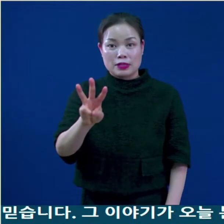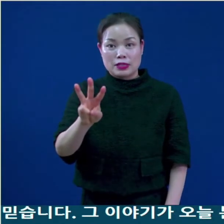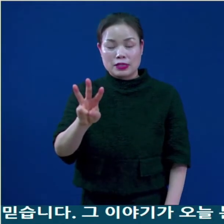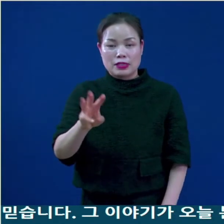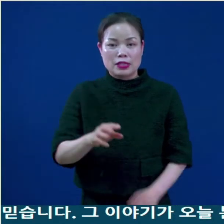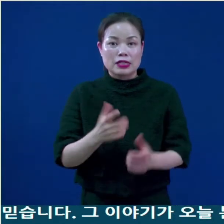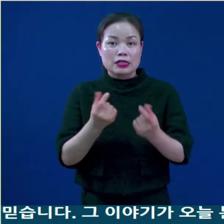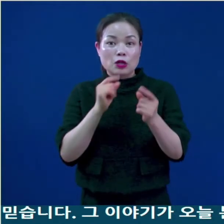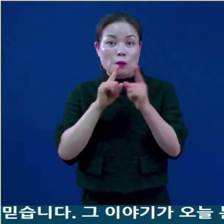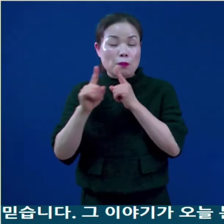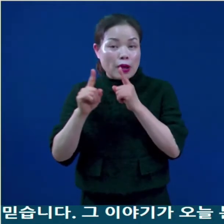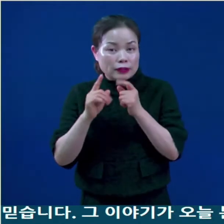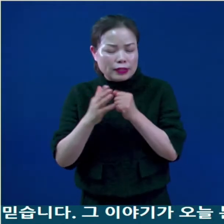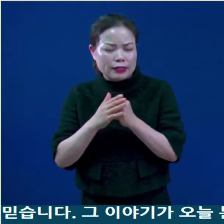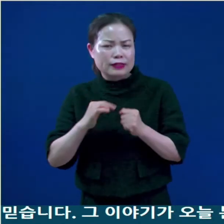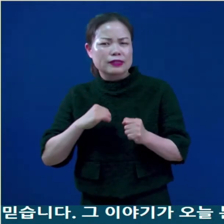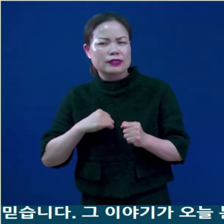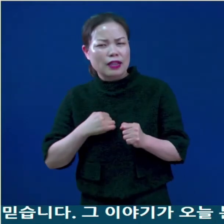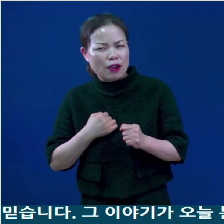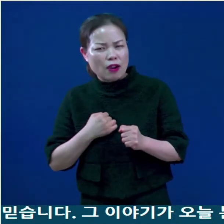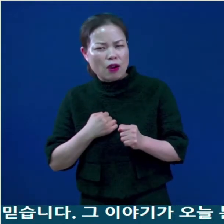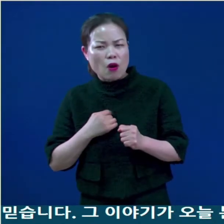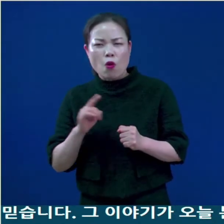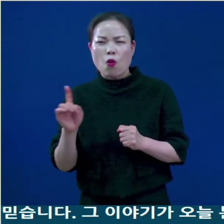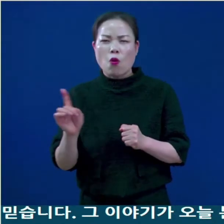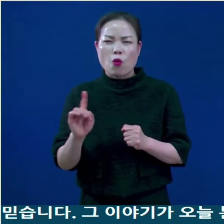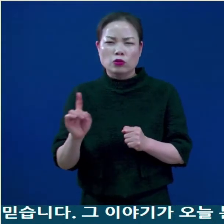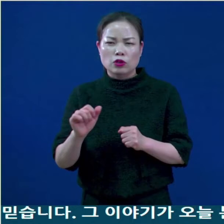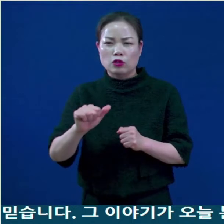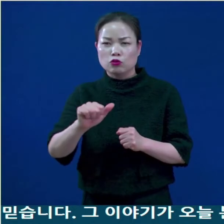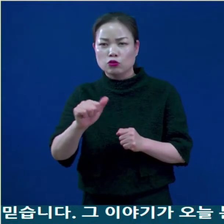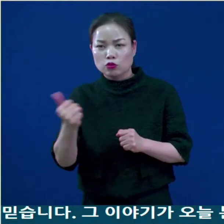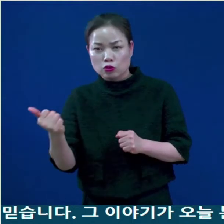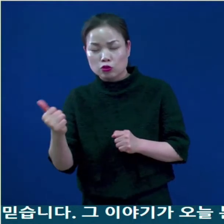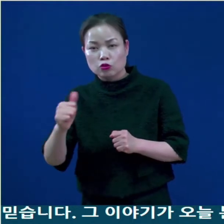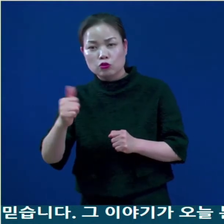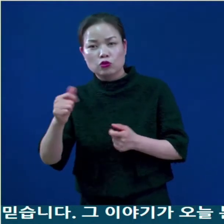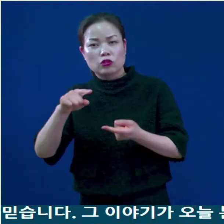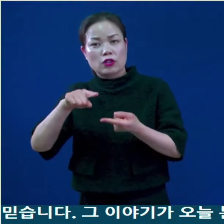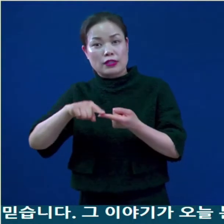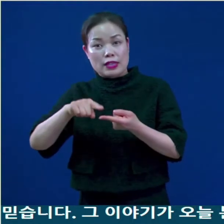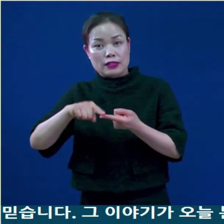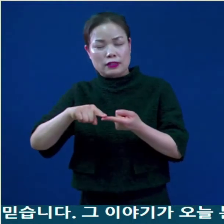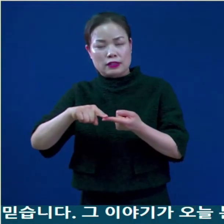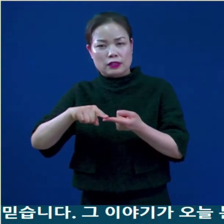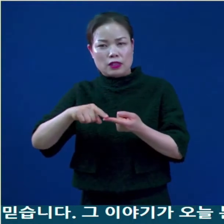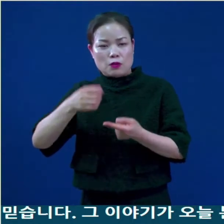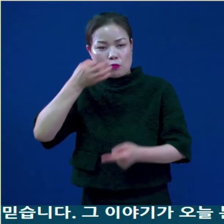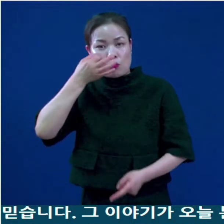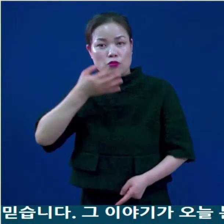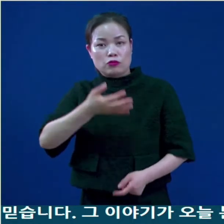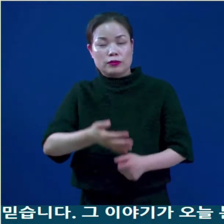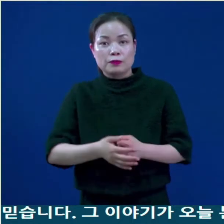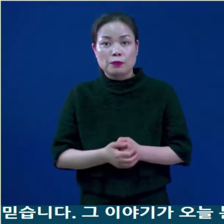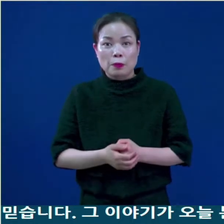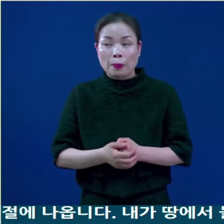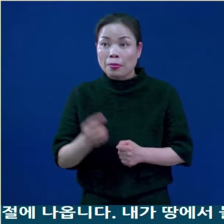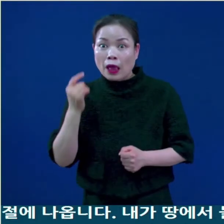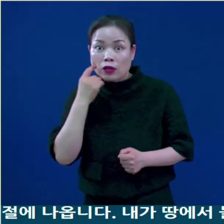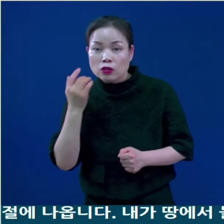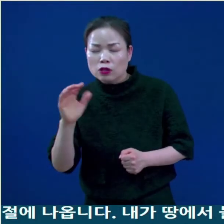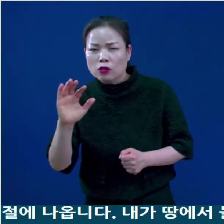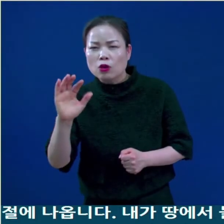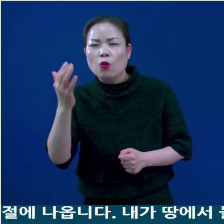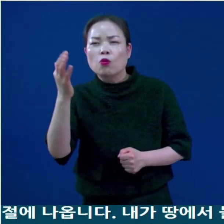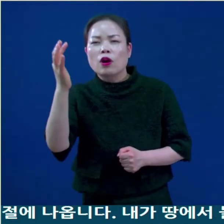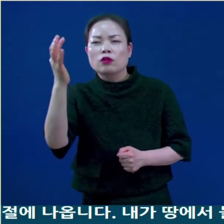이렇게 말씀하심은 자기가 어떠한 죽음으로 죽을 것임을 보이심이라. 이게 이제 영광스러운